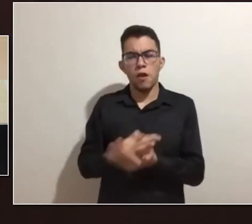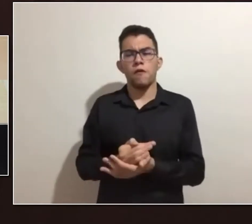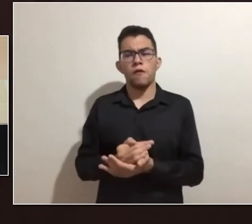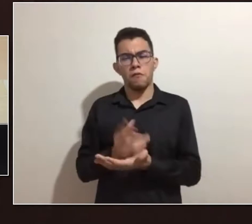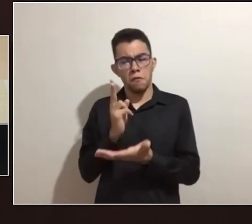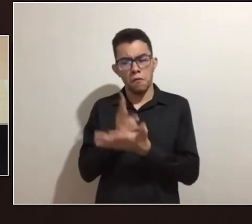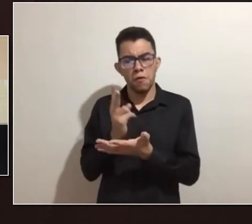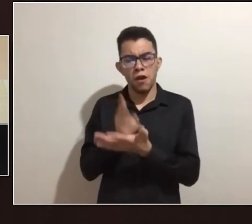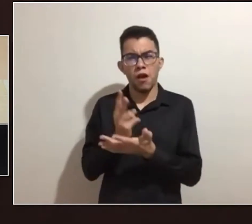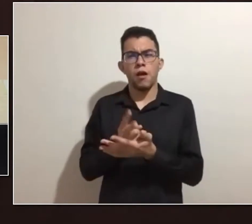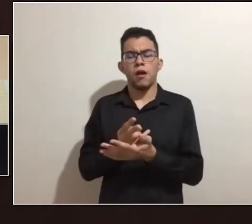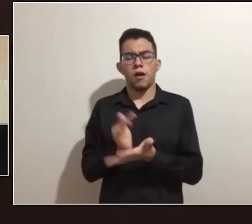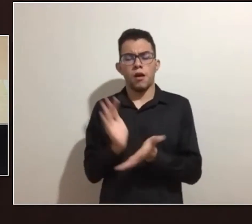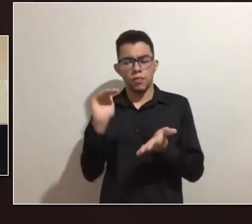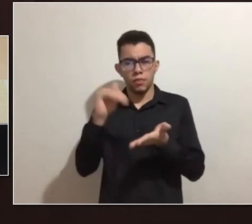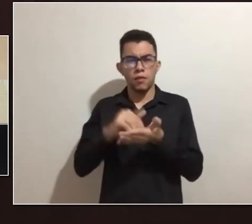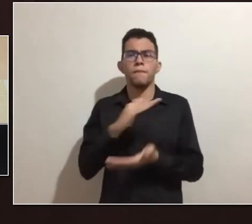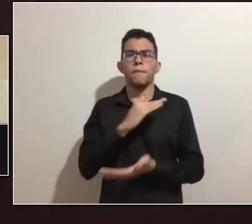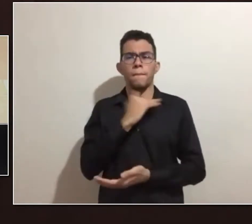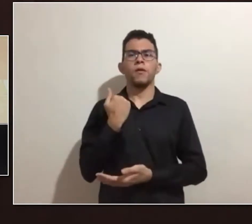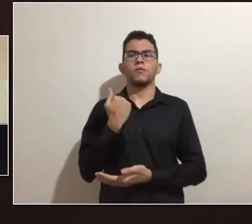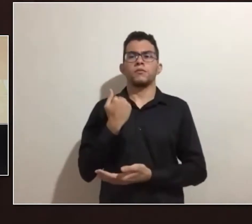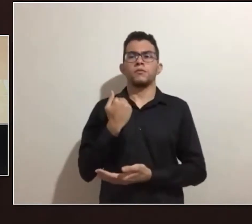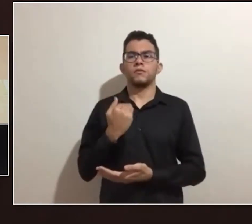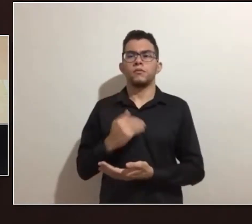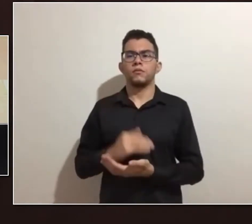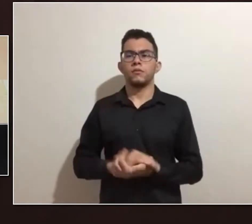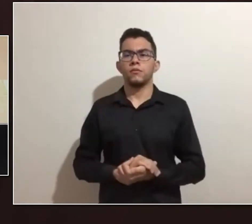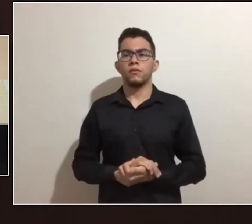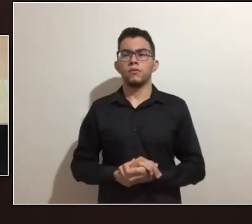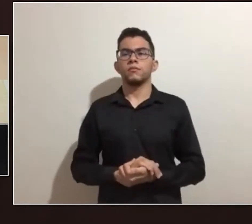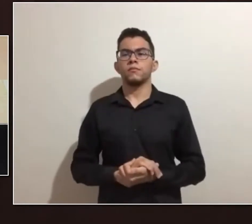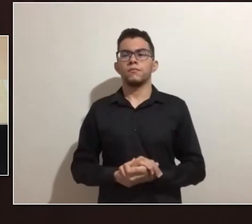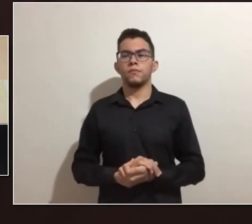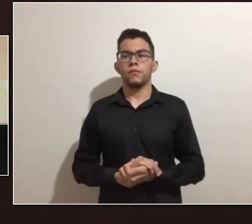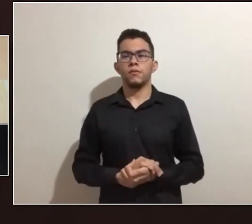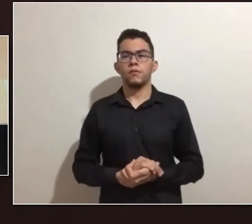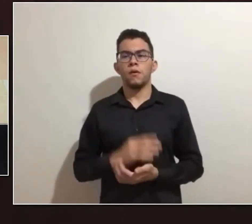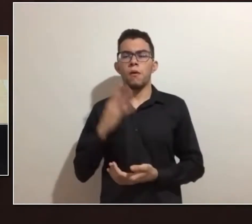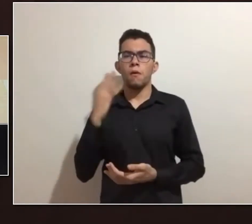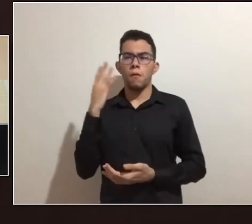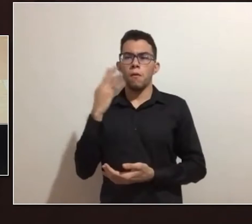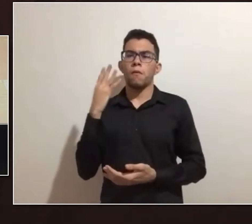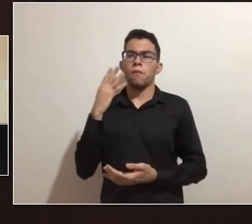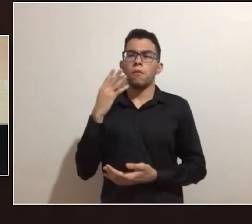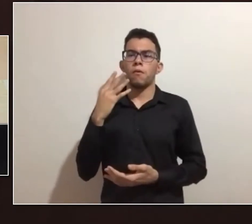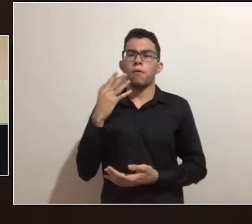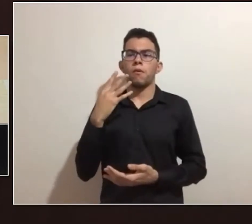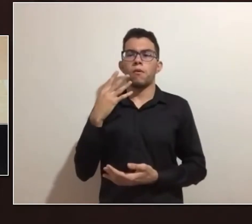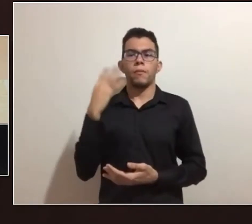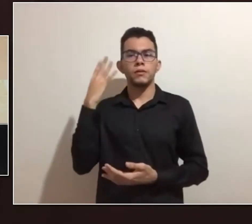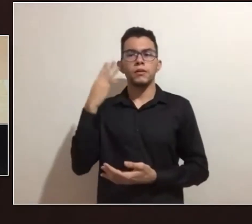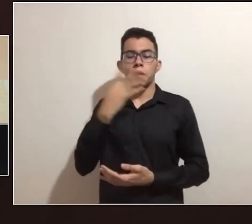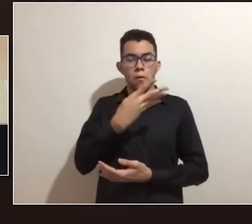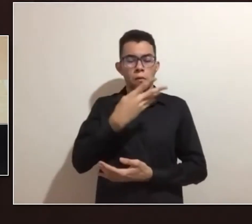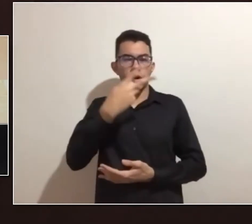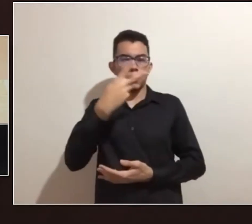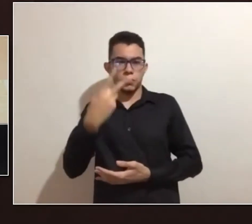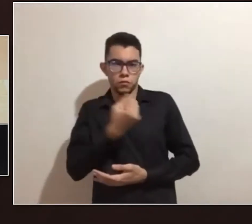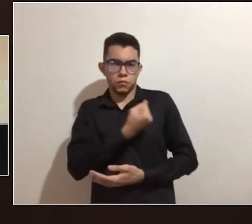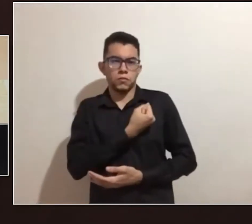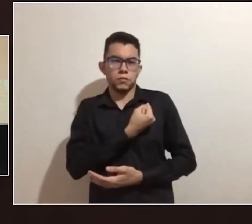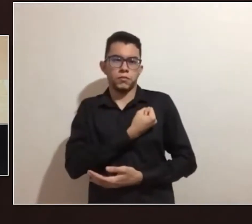tem por leitura bíblica Apocalipse 2, versículo 10. Estou